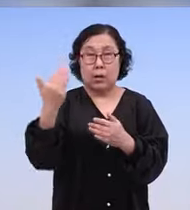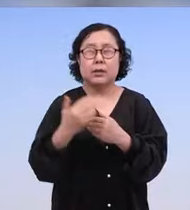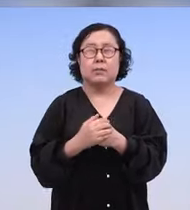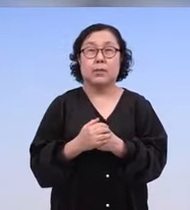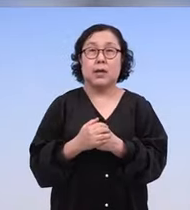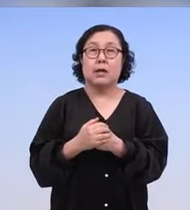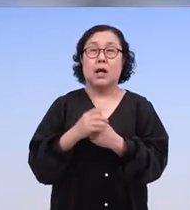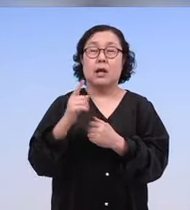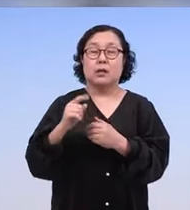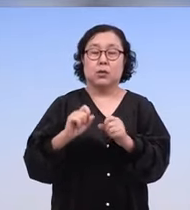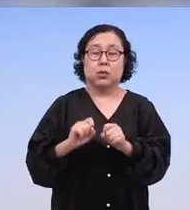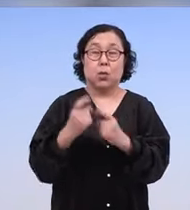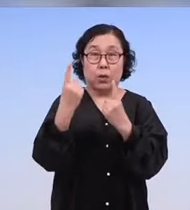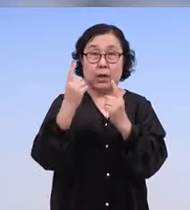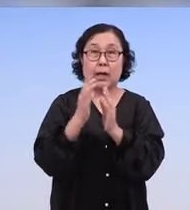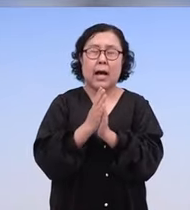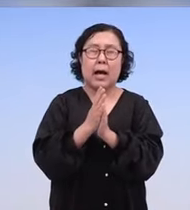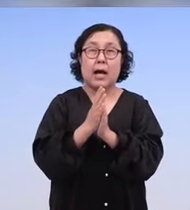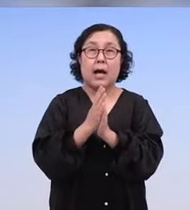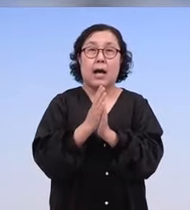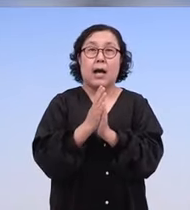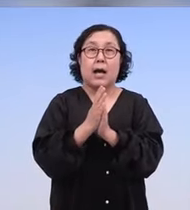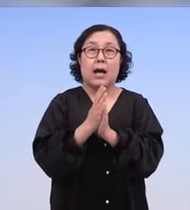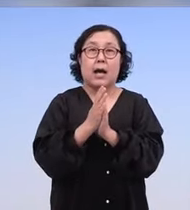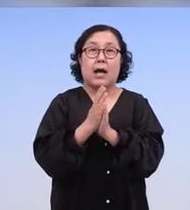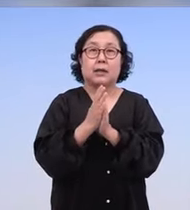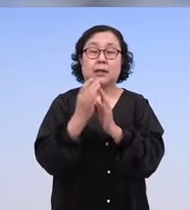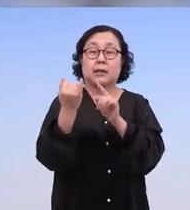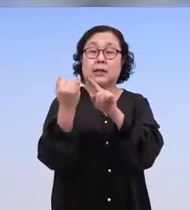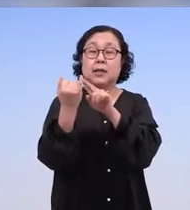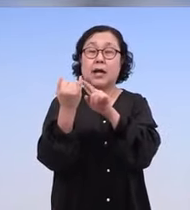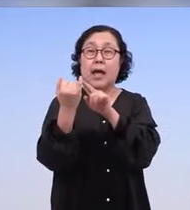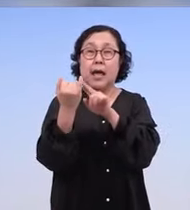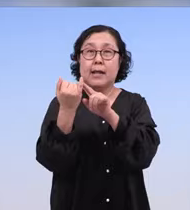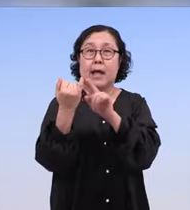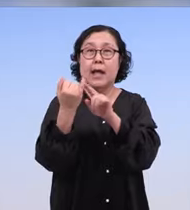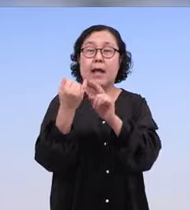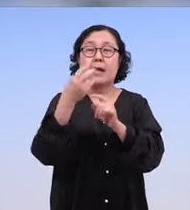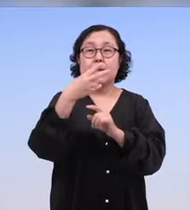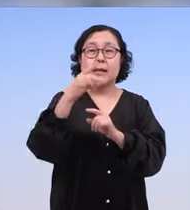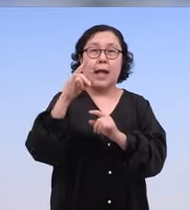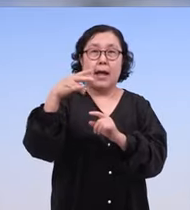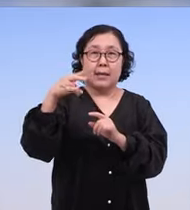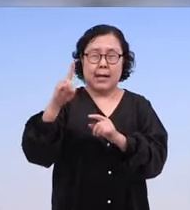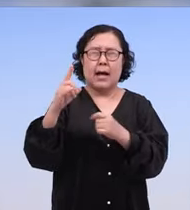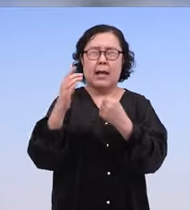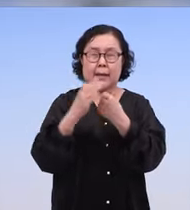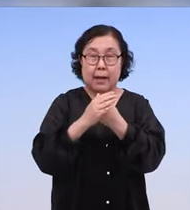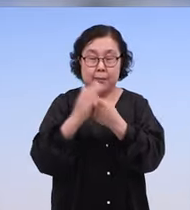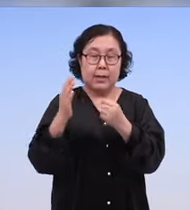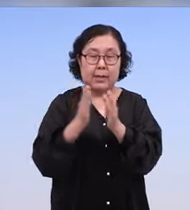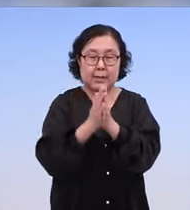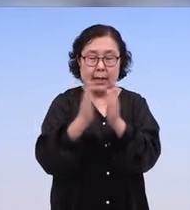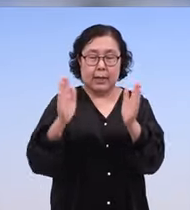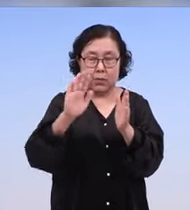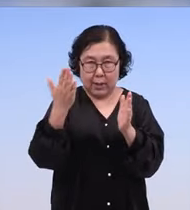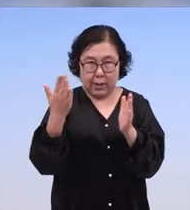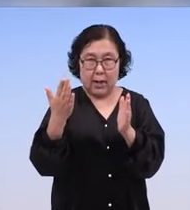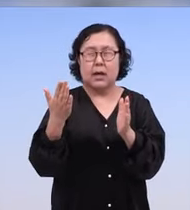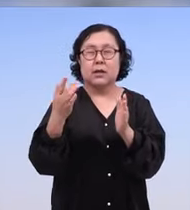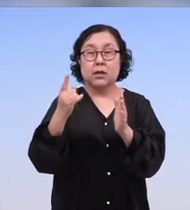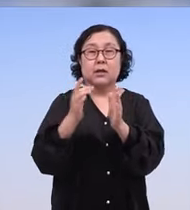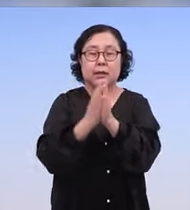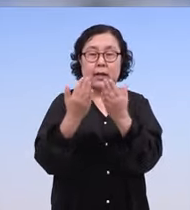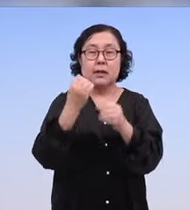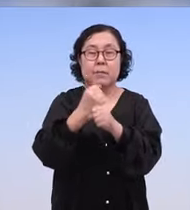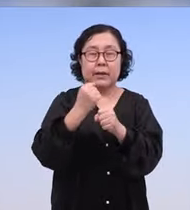바로 이 빨강머리 앤에 나오는 이 어린아이의 대사로부터 시작이 됐다. 그래서 그 책을, 이제 에세이집을 이제 묻게 됐다는 겁니다.